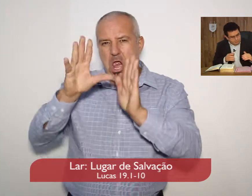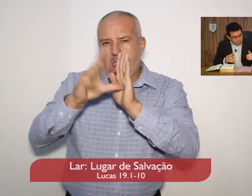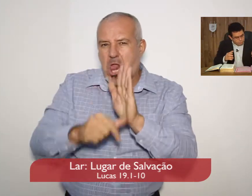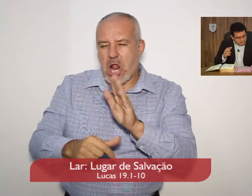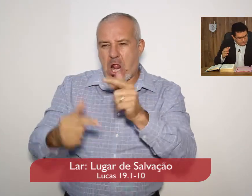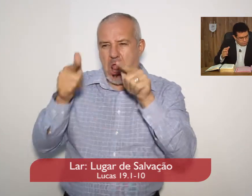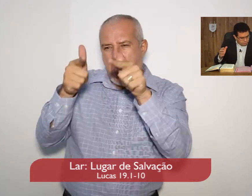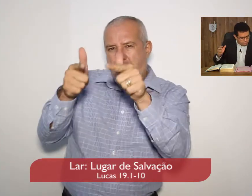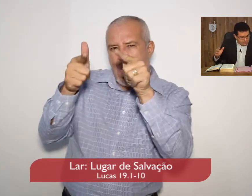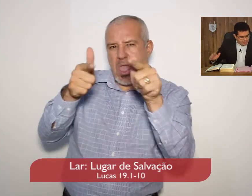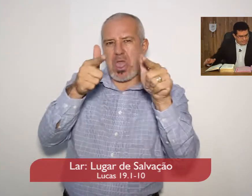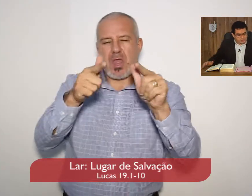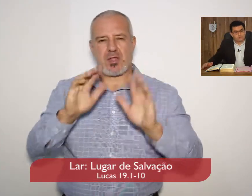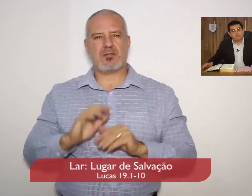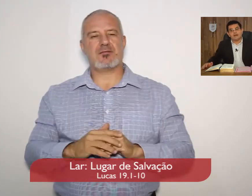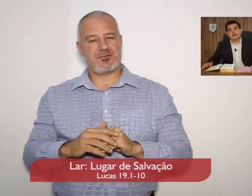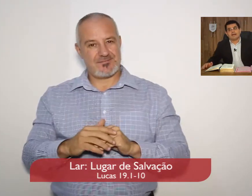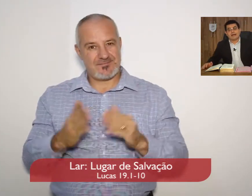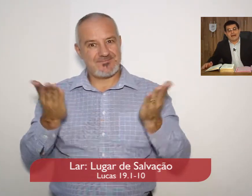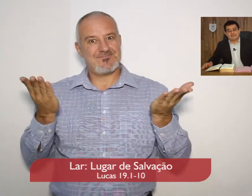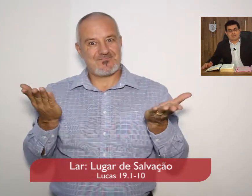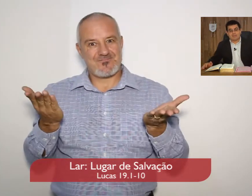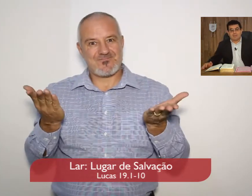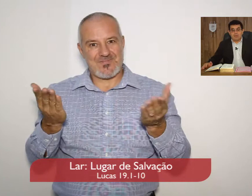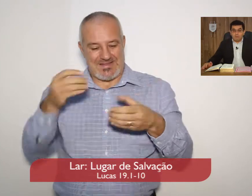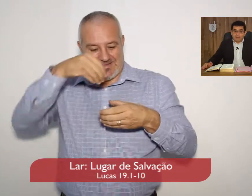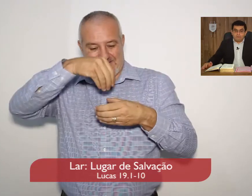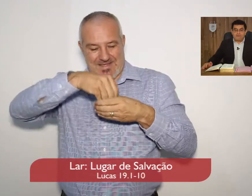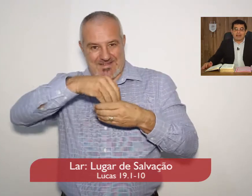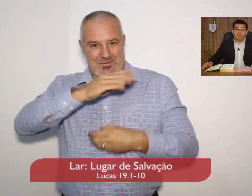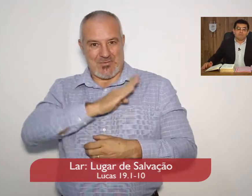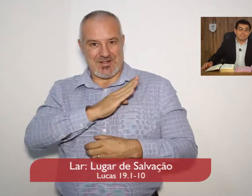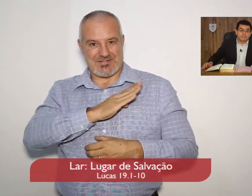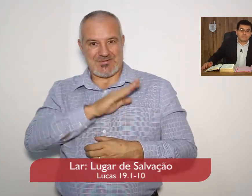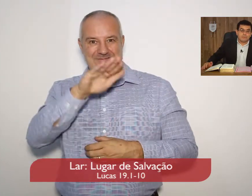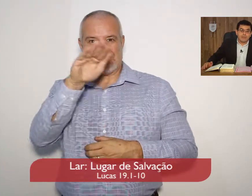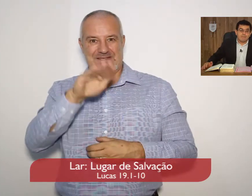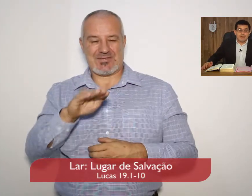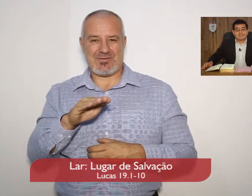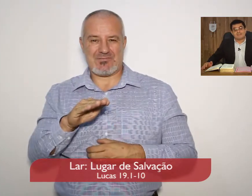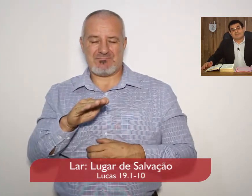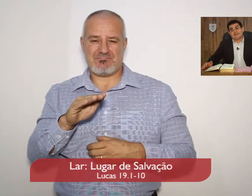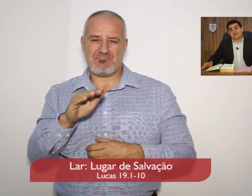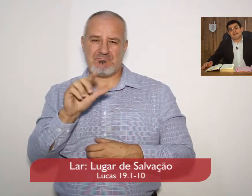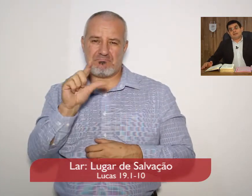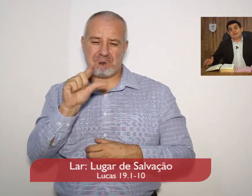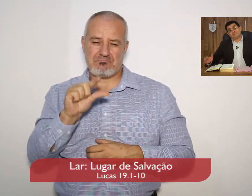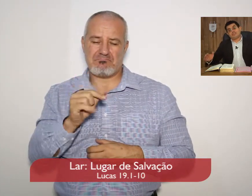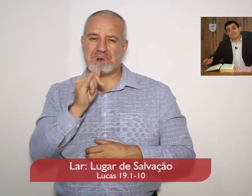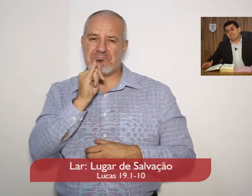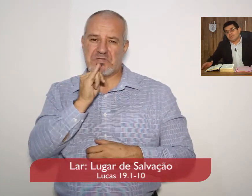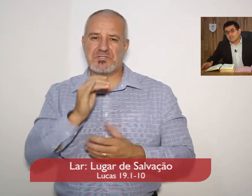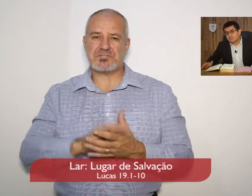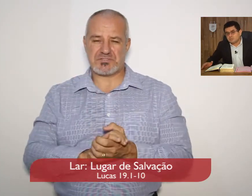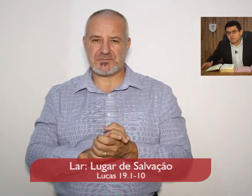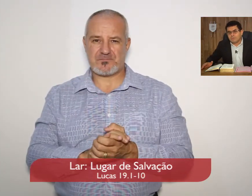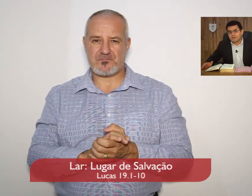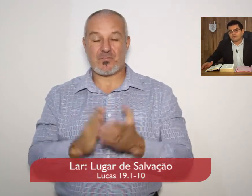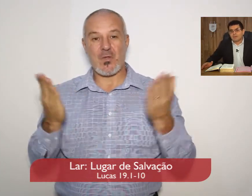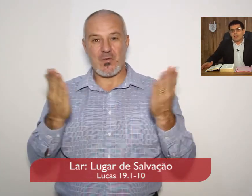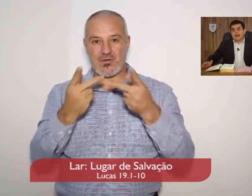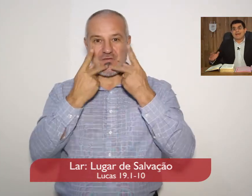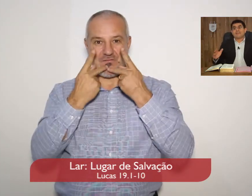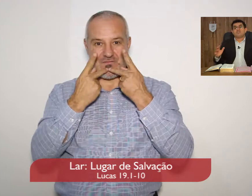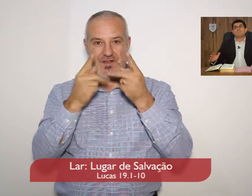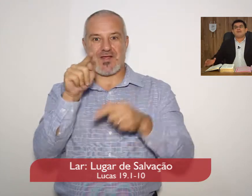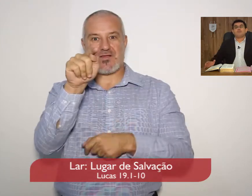e também no interior da sua casa. Eu quero falar contigo neste dia, neste